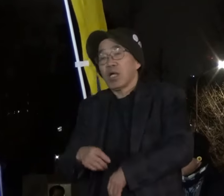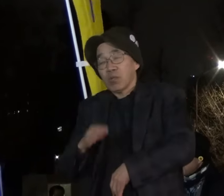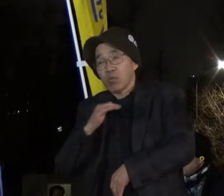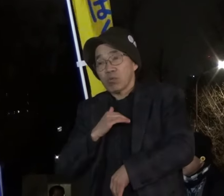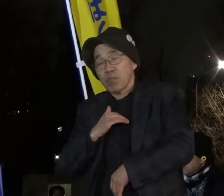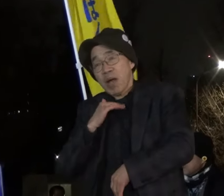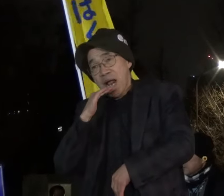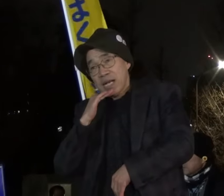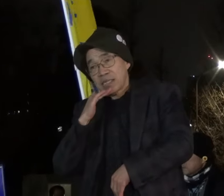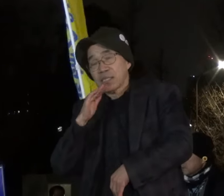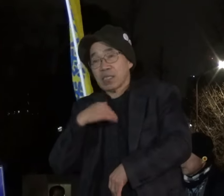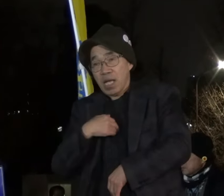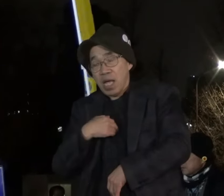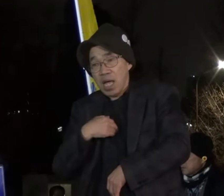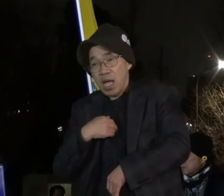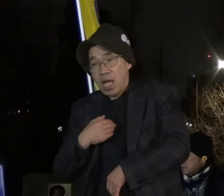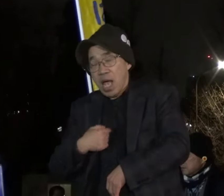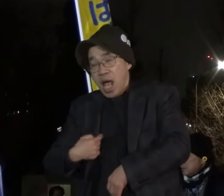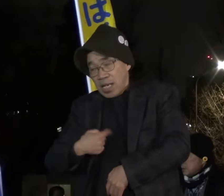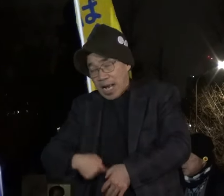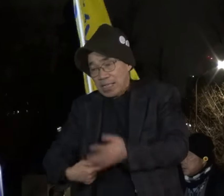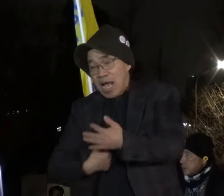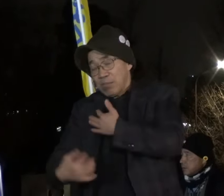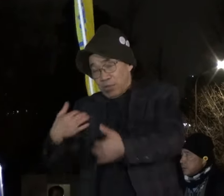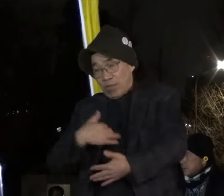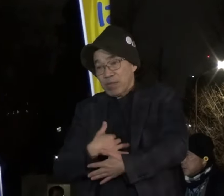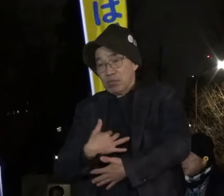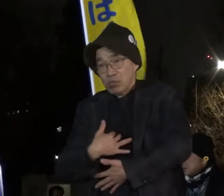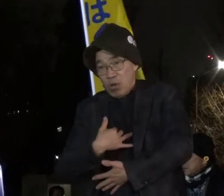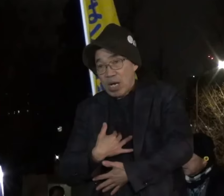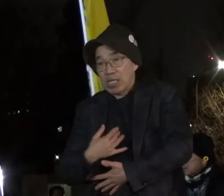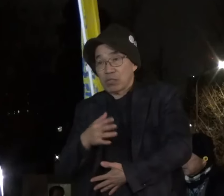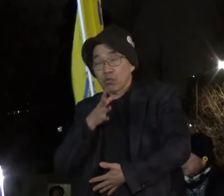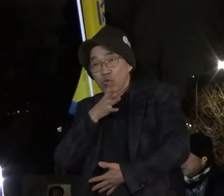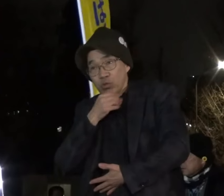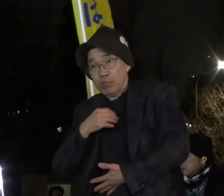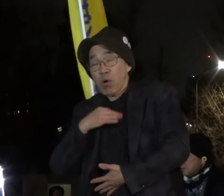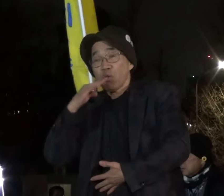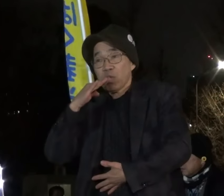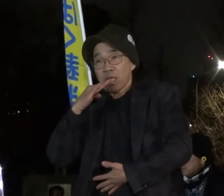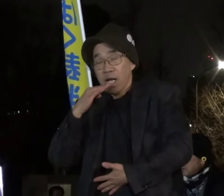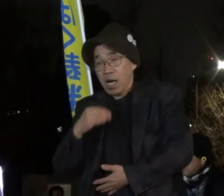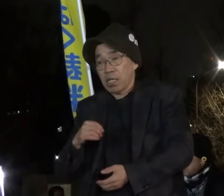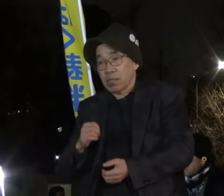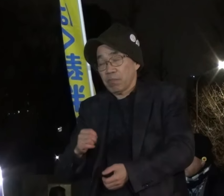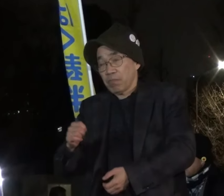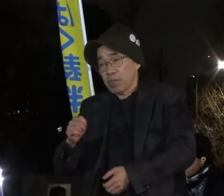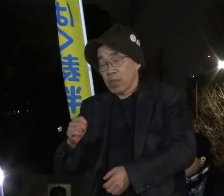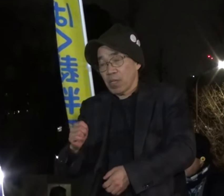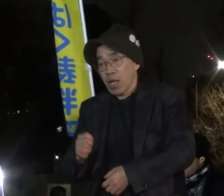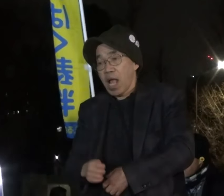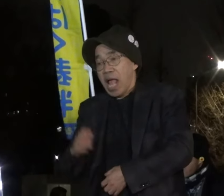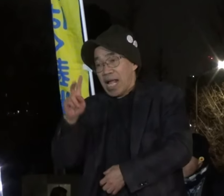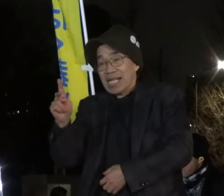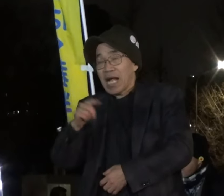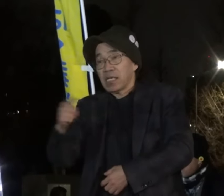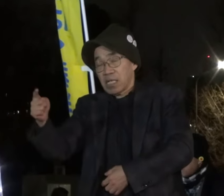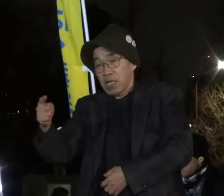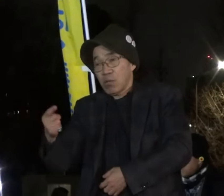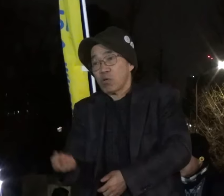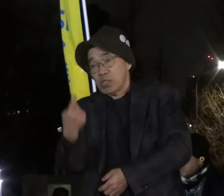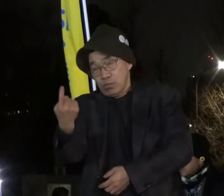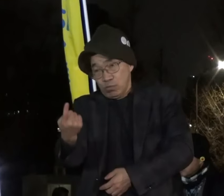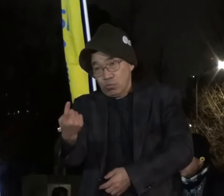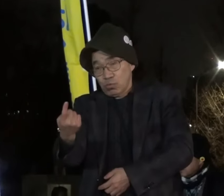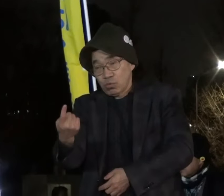やっぱり内部被曝っていうのはすごい恐ろしいことで、いつ 40年50年60年70年経ってからもうい